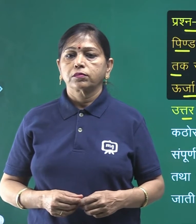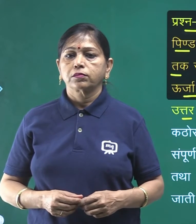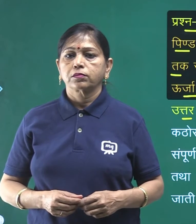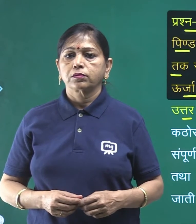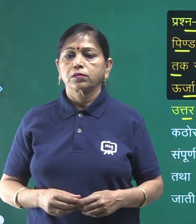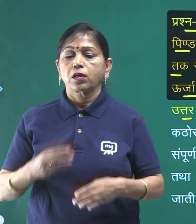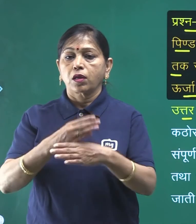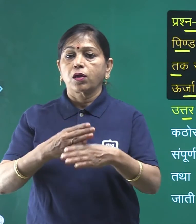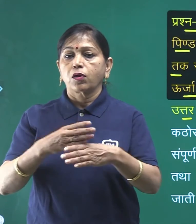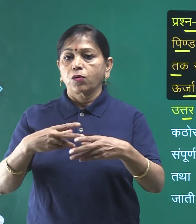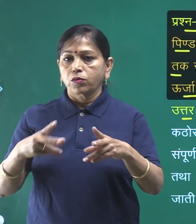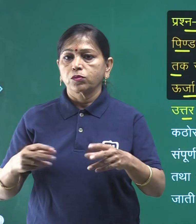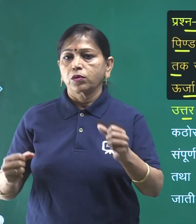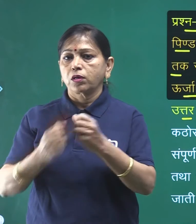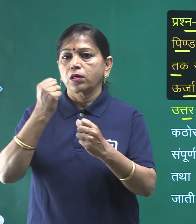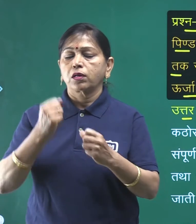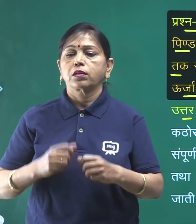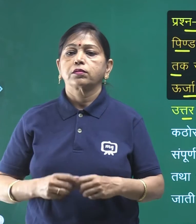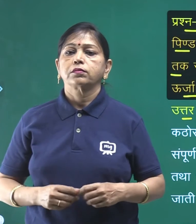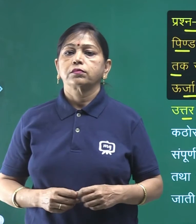वस्तु की टक्कर